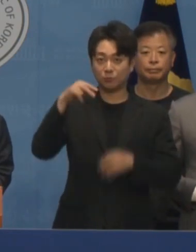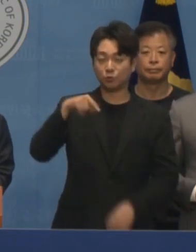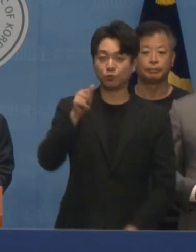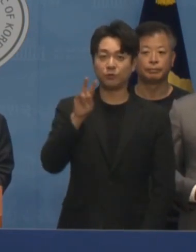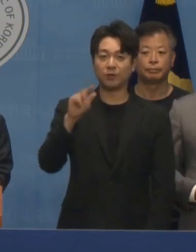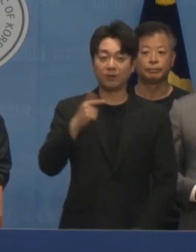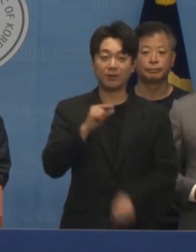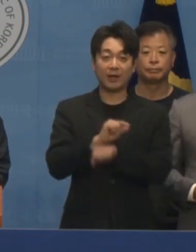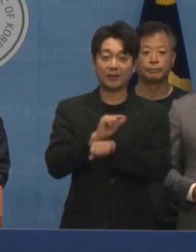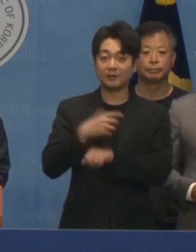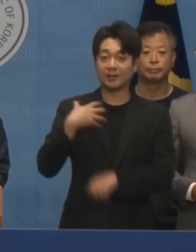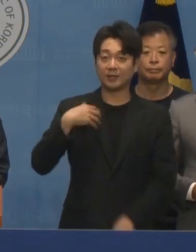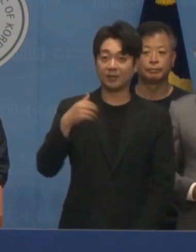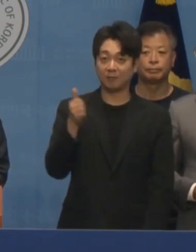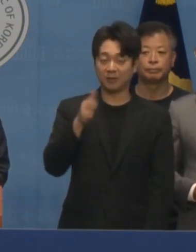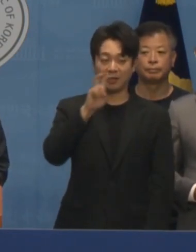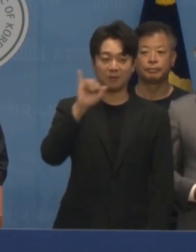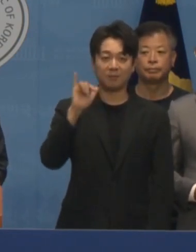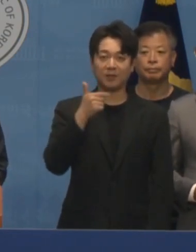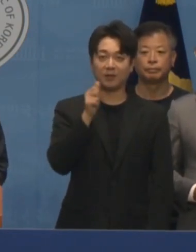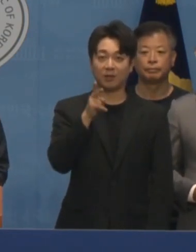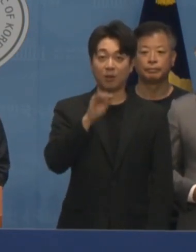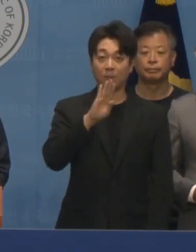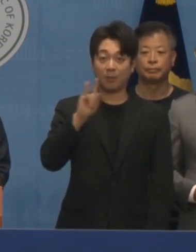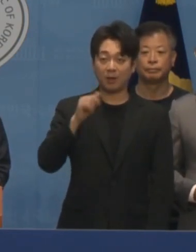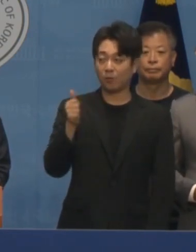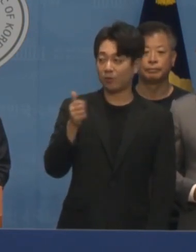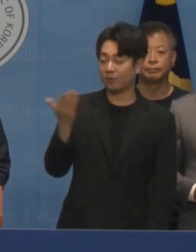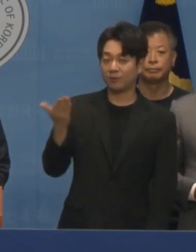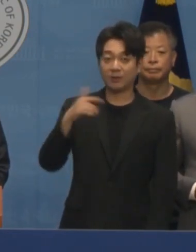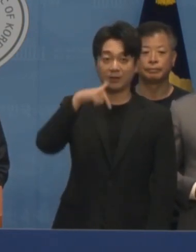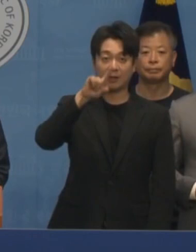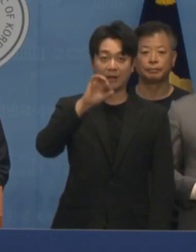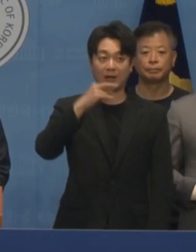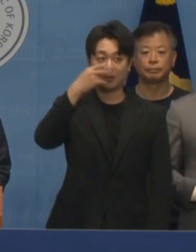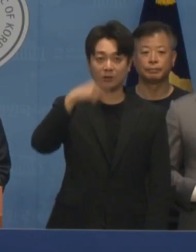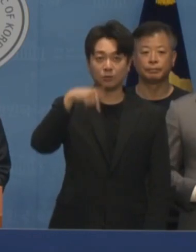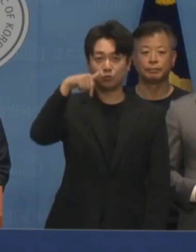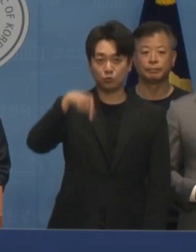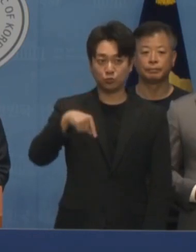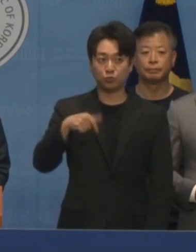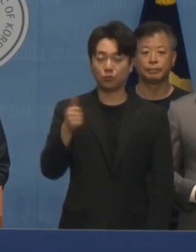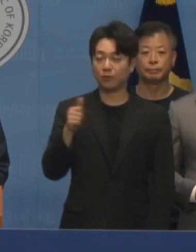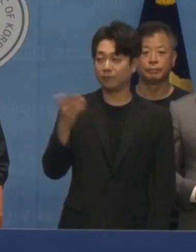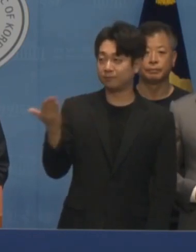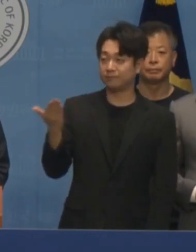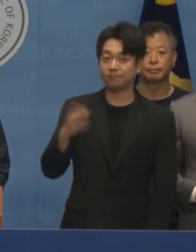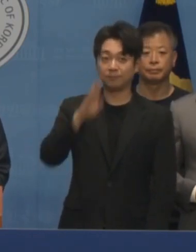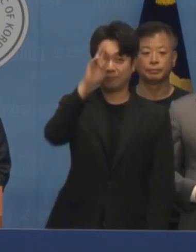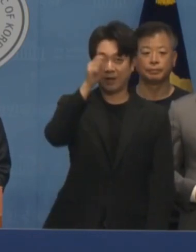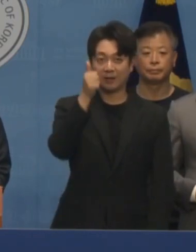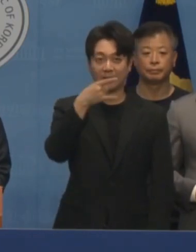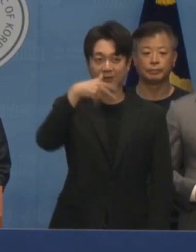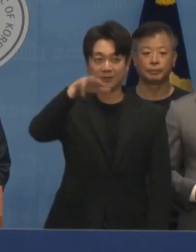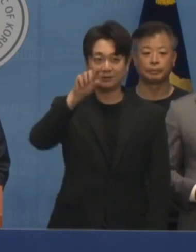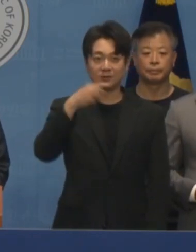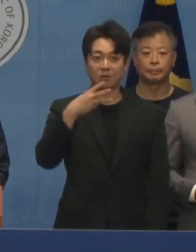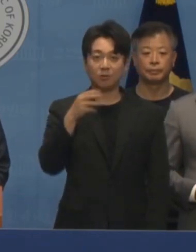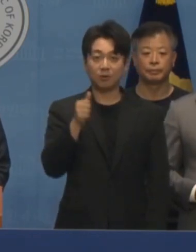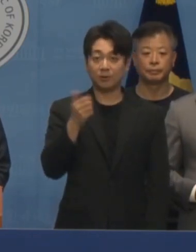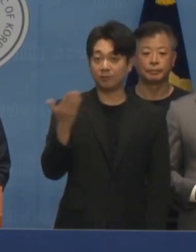참석하셨습니다. 민영배 의원님 참석하셨습니다. 강득구 의원님 참석하셨습니다. 박희철 의원님